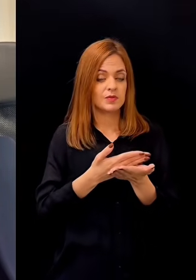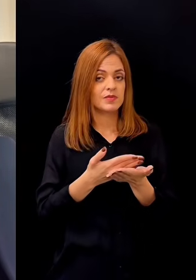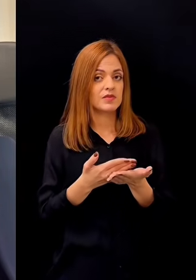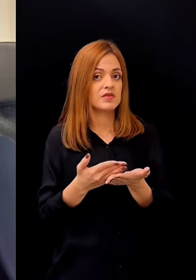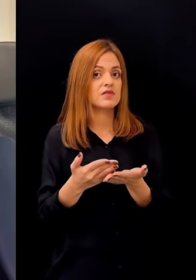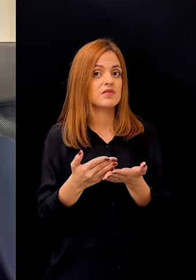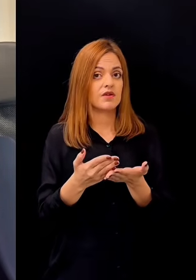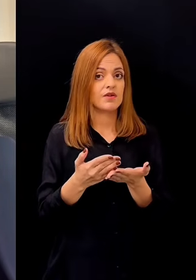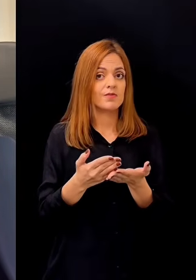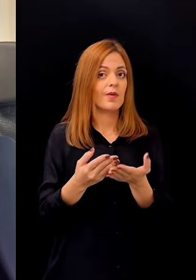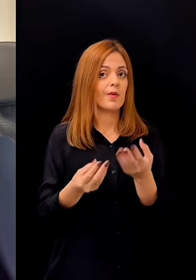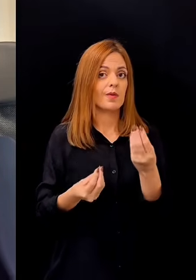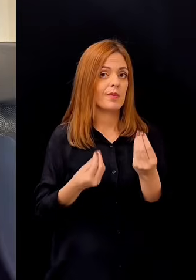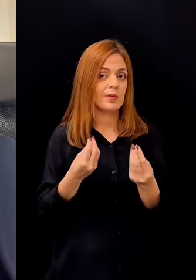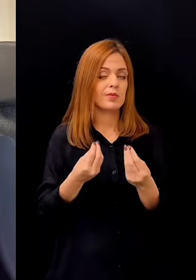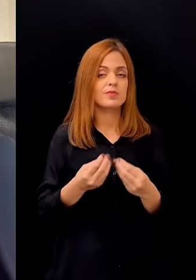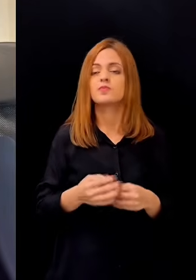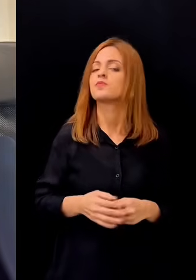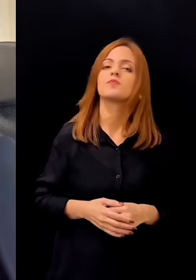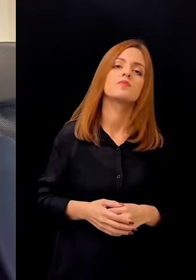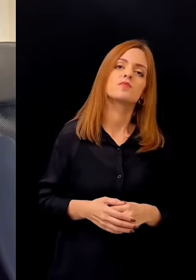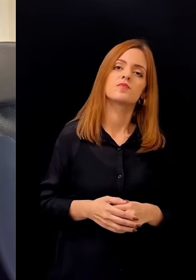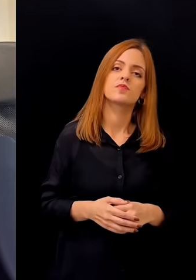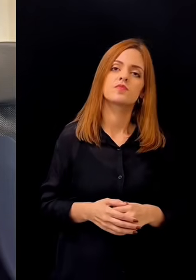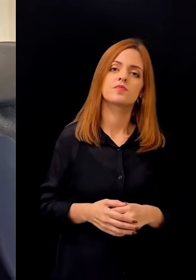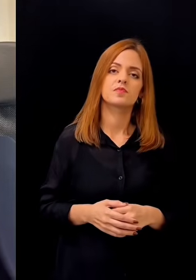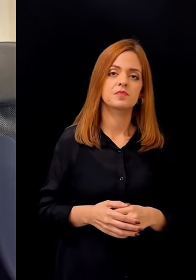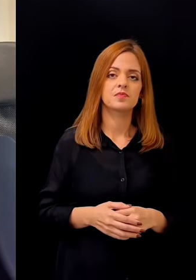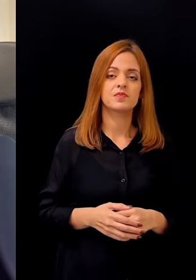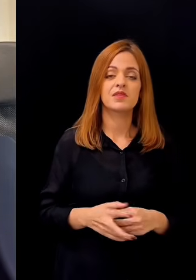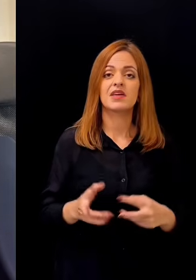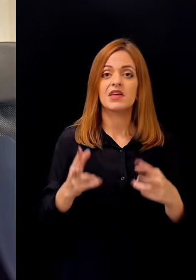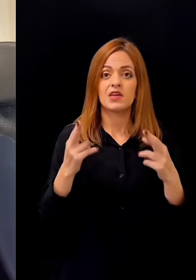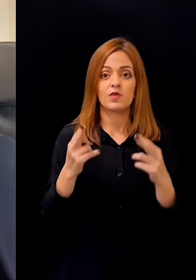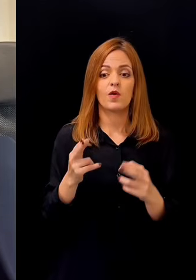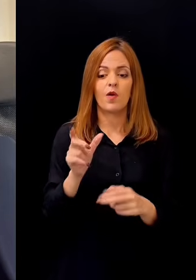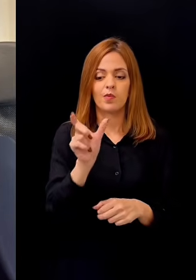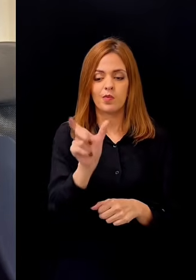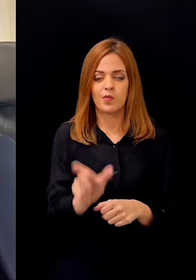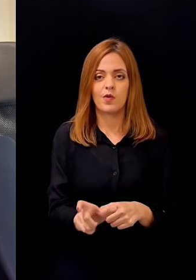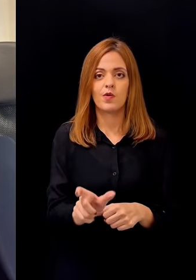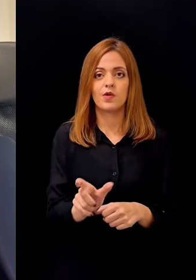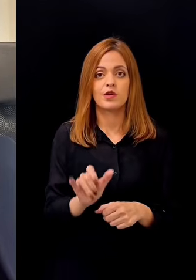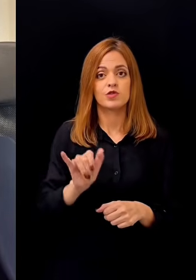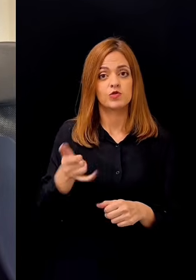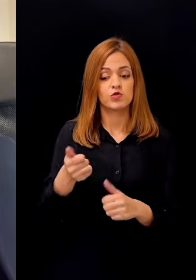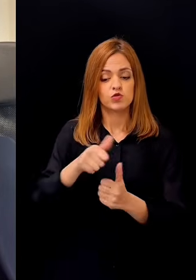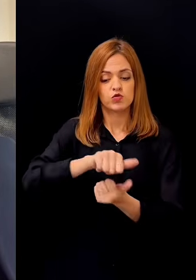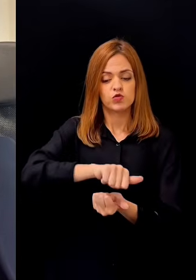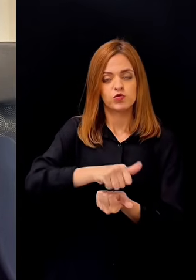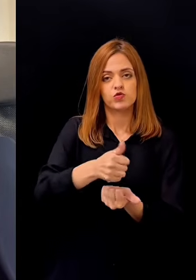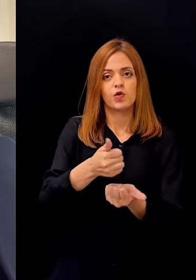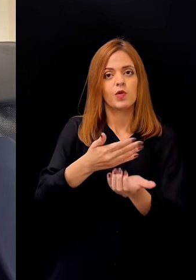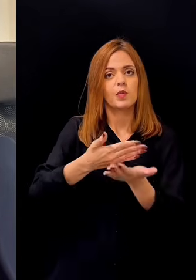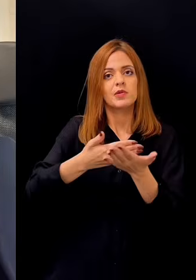iniciamos esse curso justamente como João Batista iniciou a sua